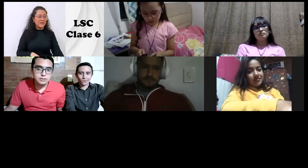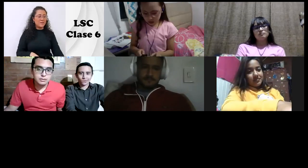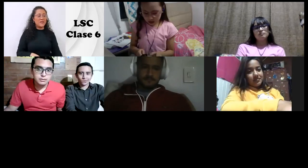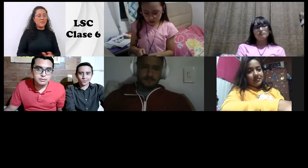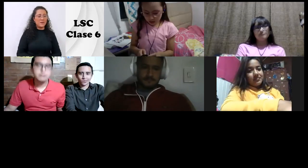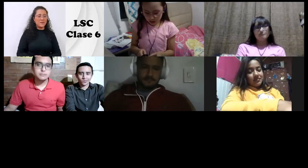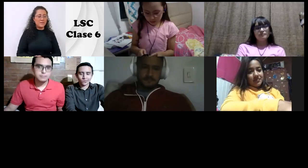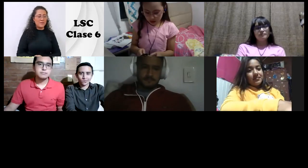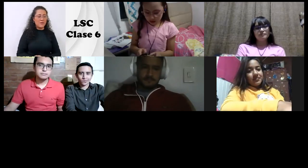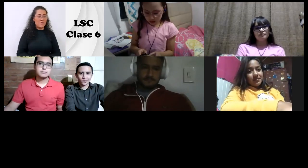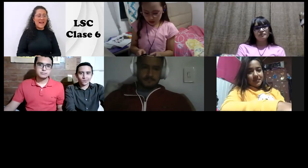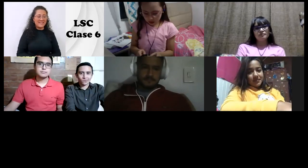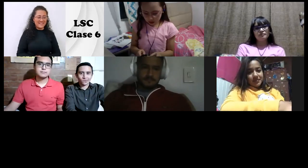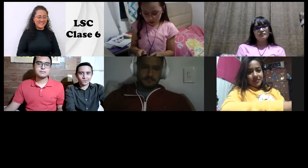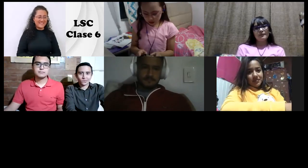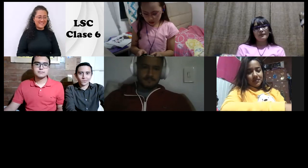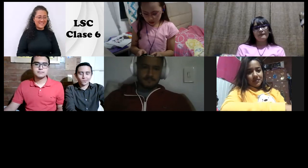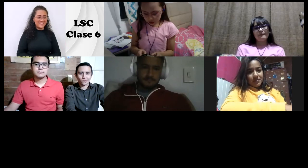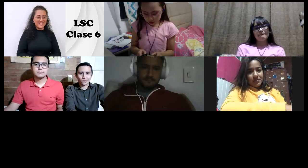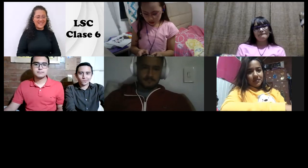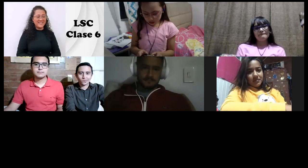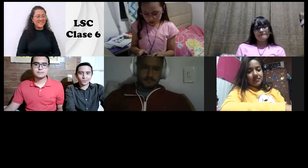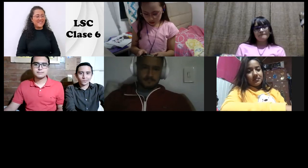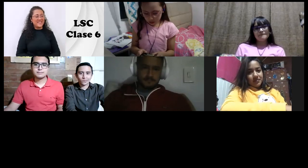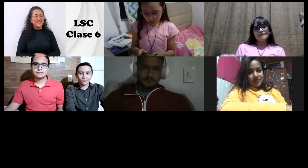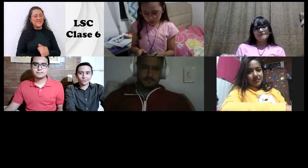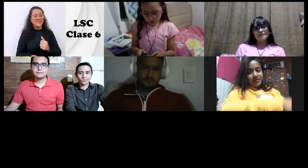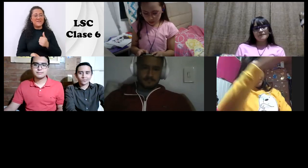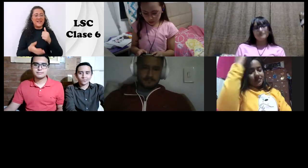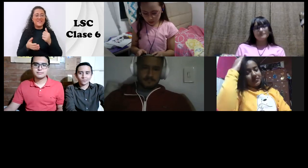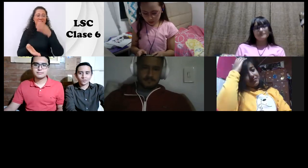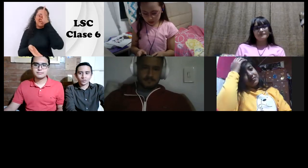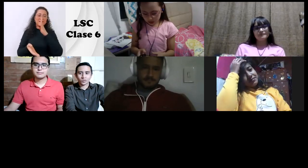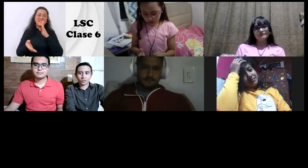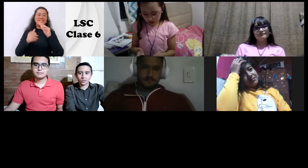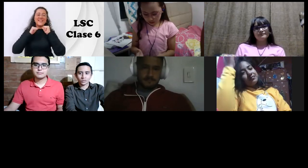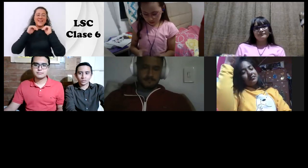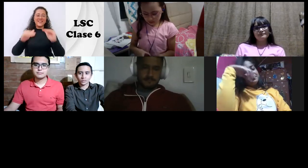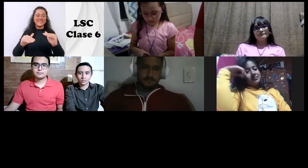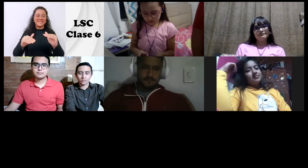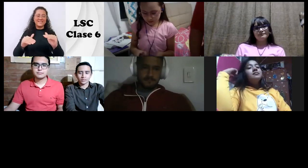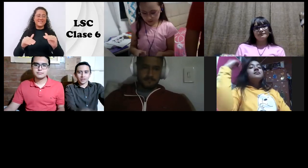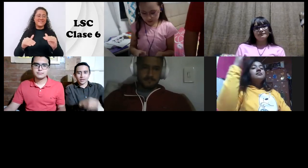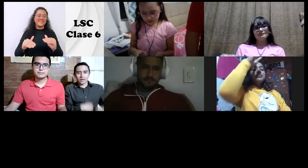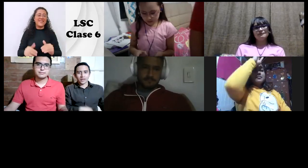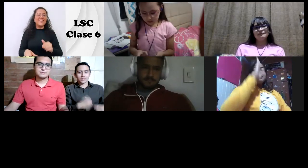vemos el próximo martes. ¿Ok? Bueno, hermanos, Dios les bendiga